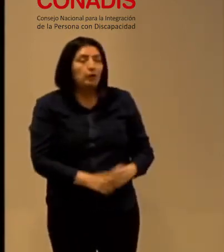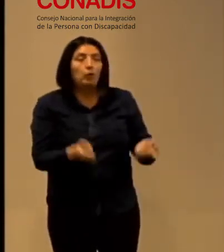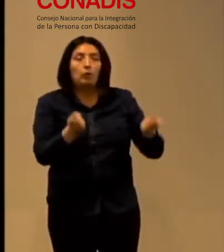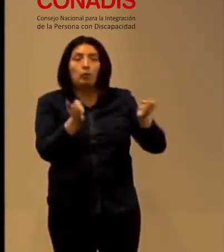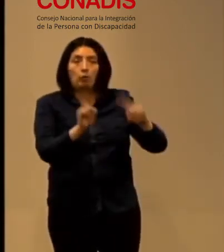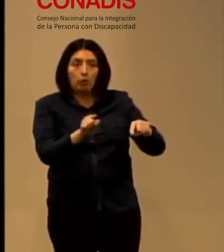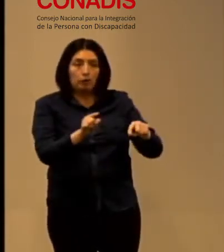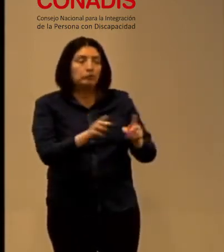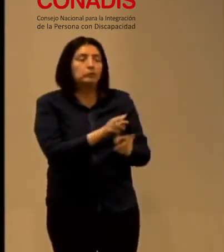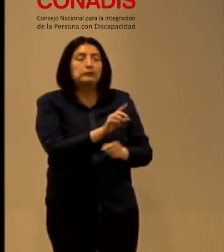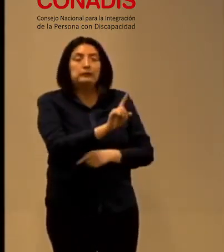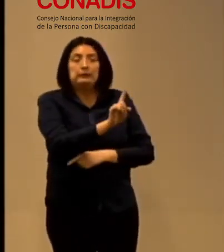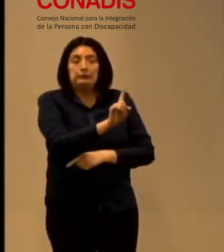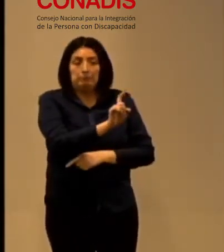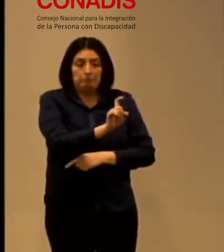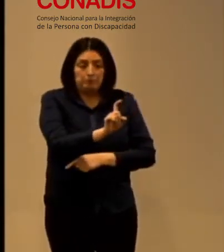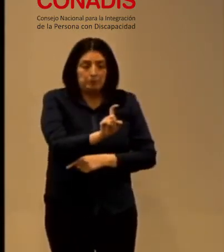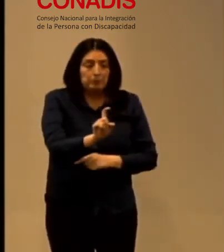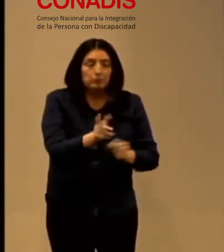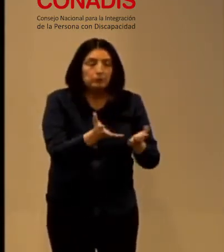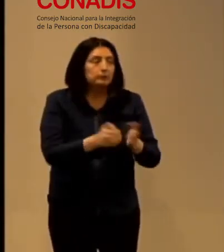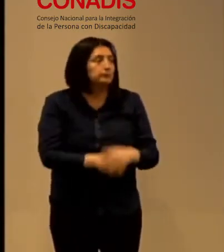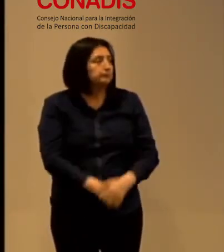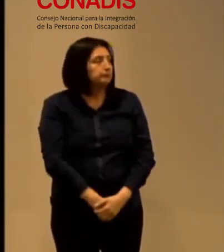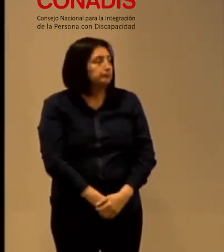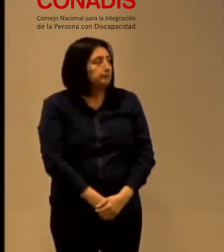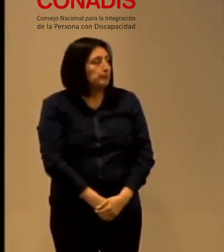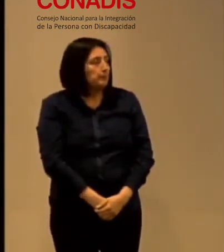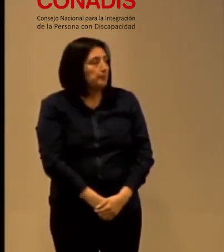ser consultadas por aquellos que ofrecen